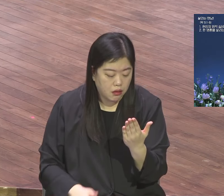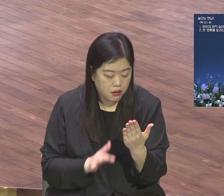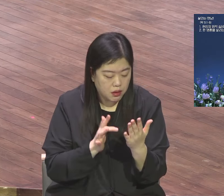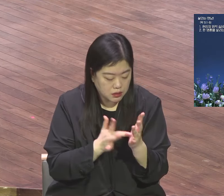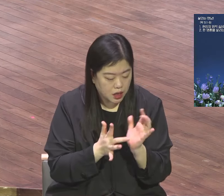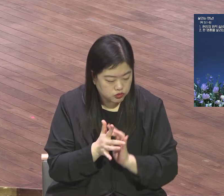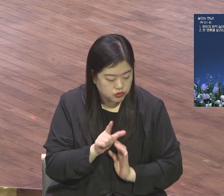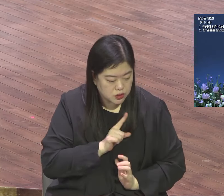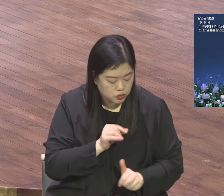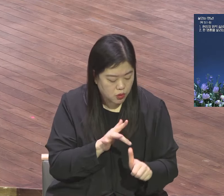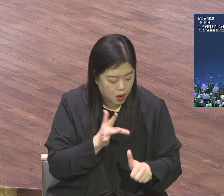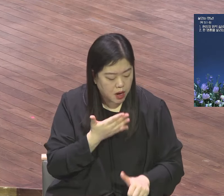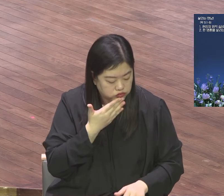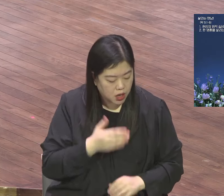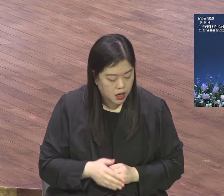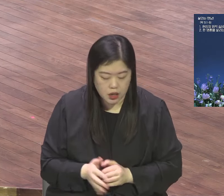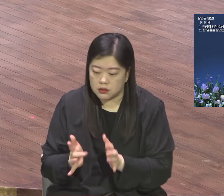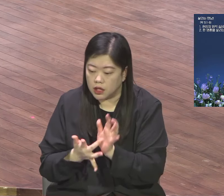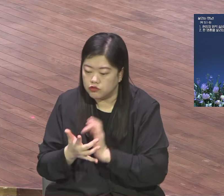우리